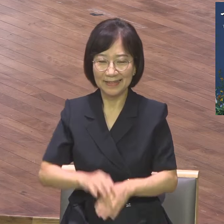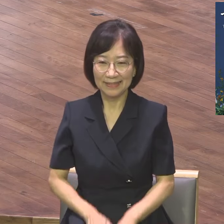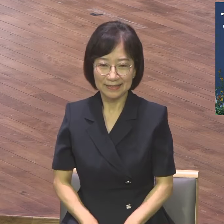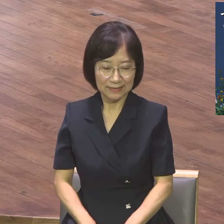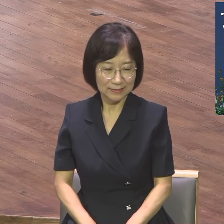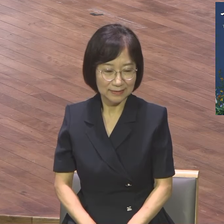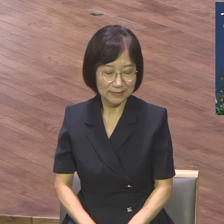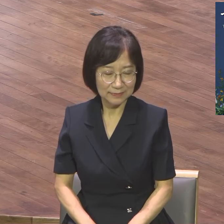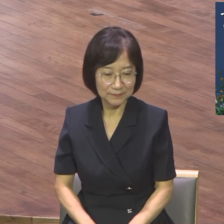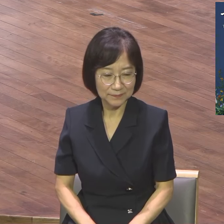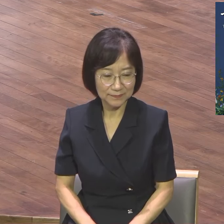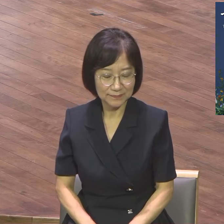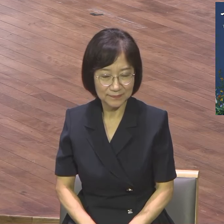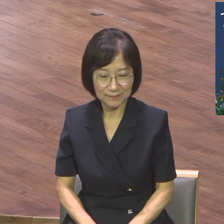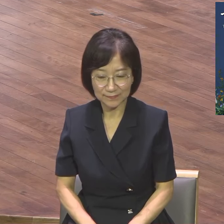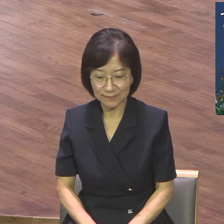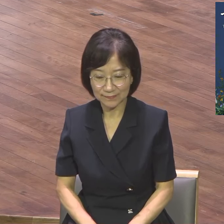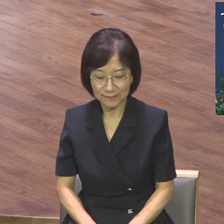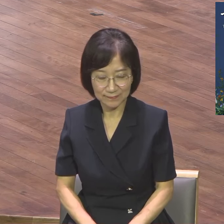특별히 우리가 잘 봐야 될 것이요.